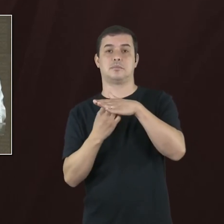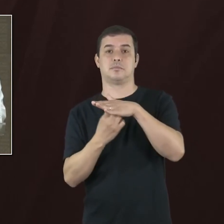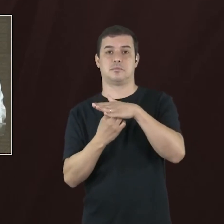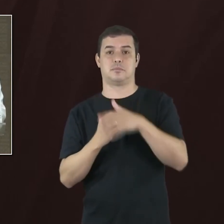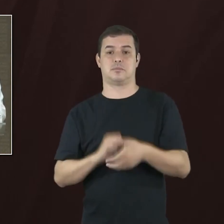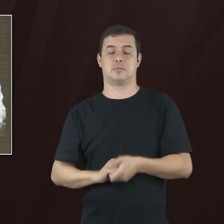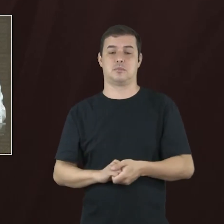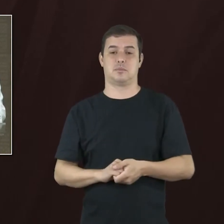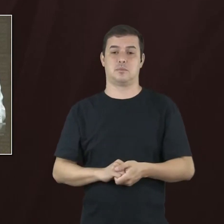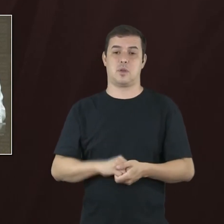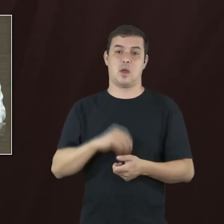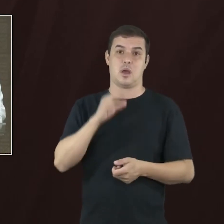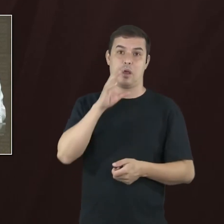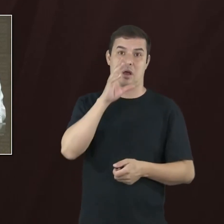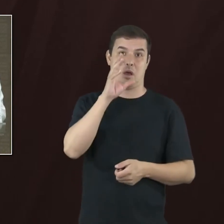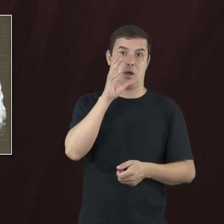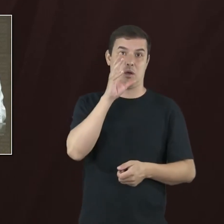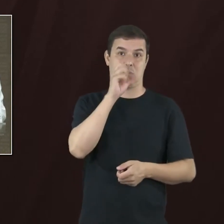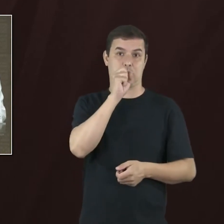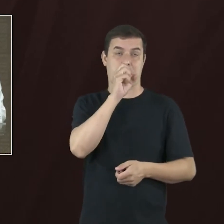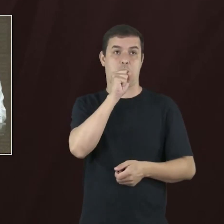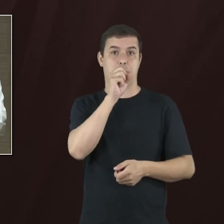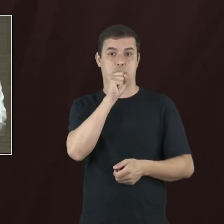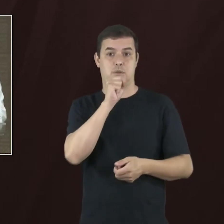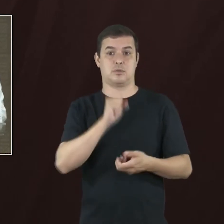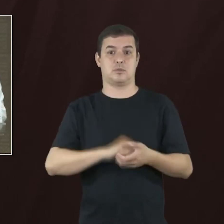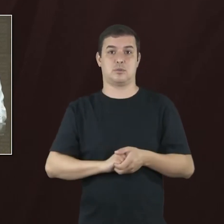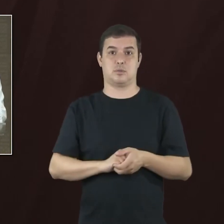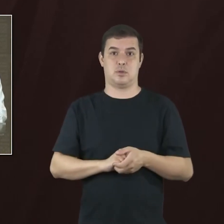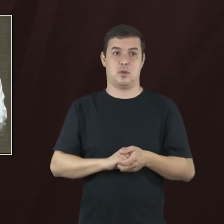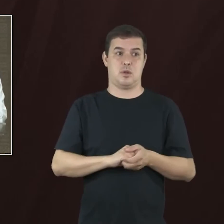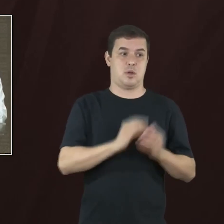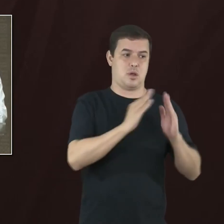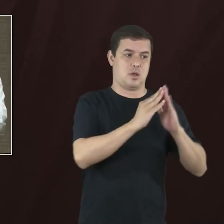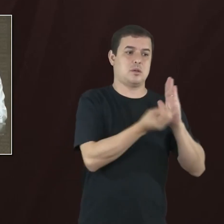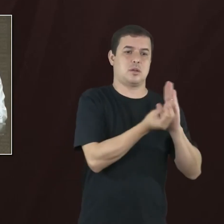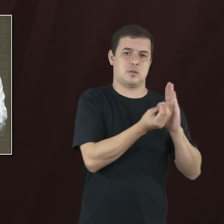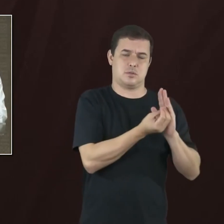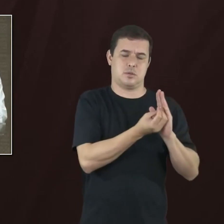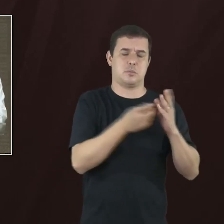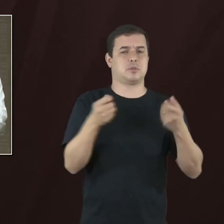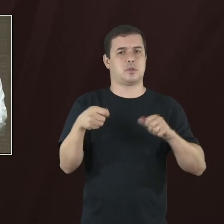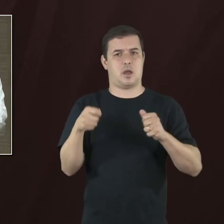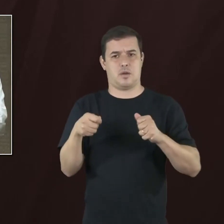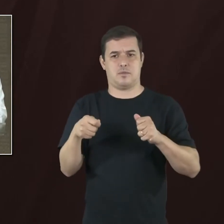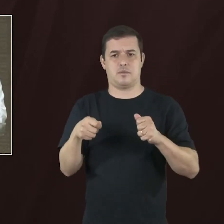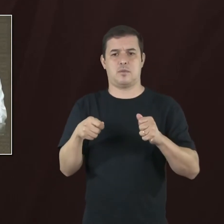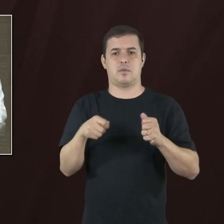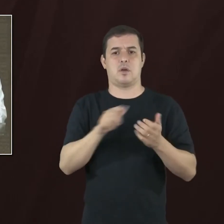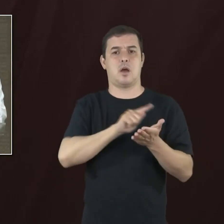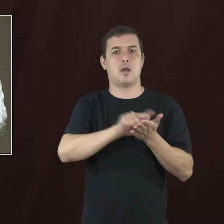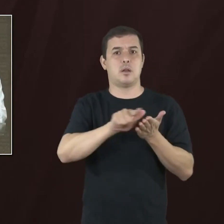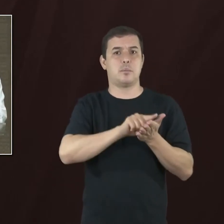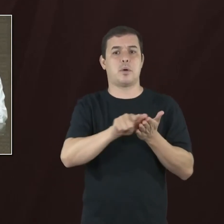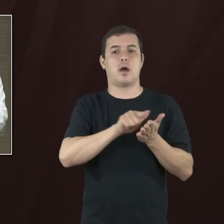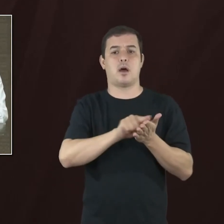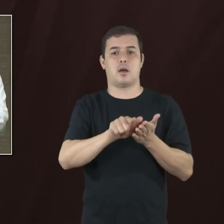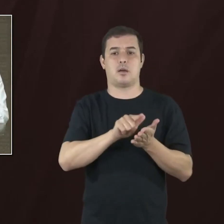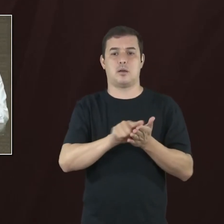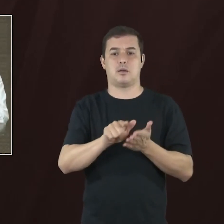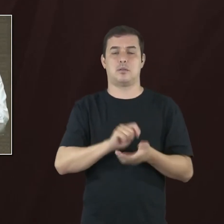no sábado, no dia da limpeza geral, num dos locais de reuniões, ele mandava o chofer